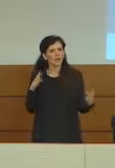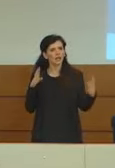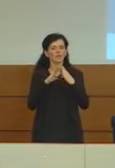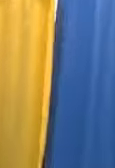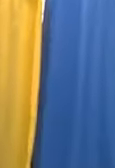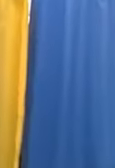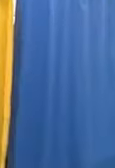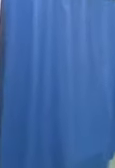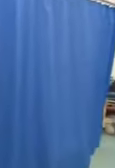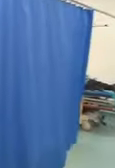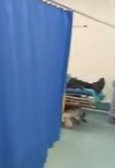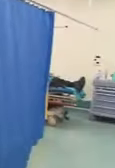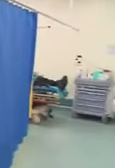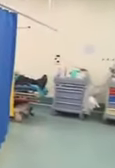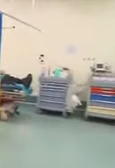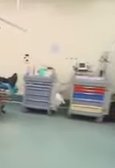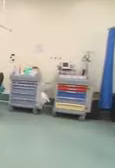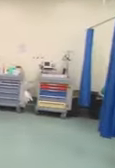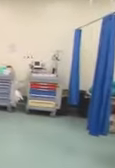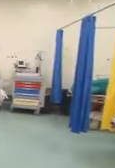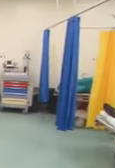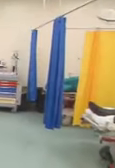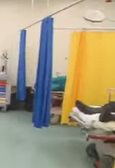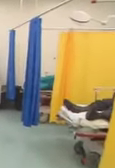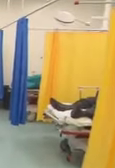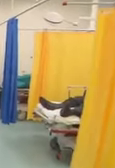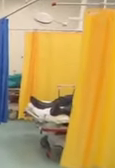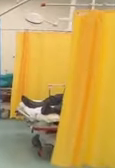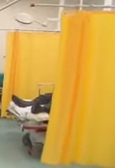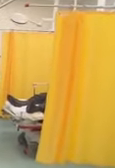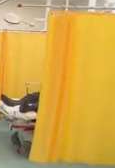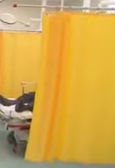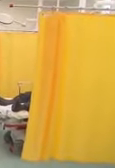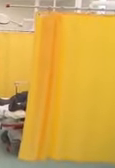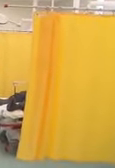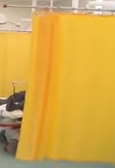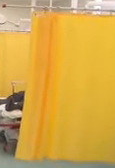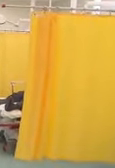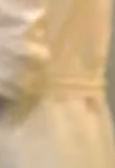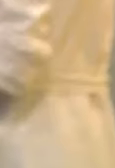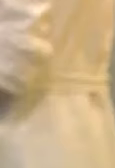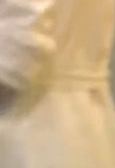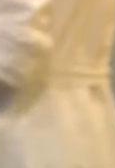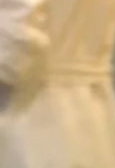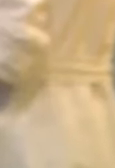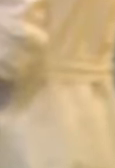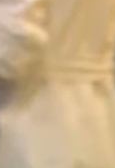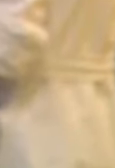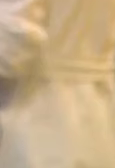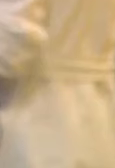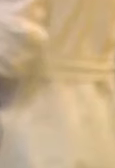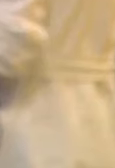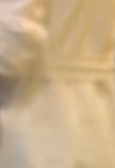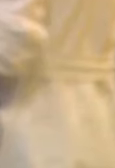di coesione. Garantire dispositivi di protezione al personale sanitario, dice il ministro Speranza, è una delle priorità dell'emergenza.